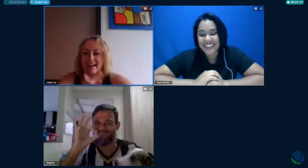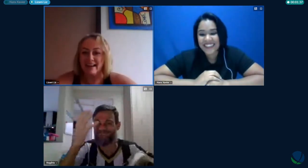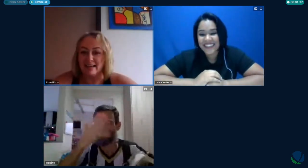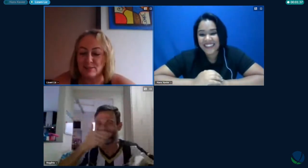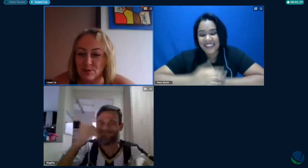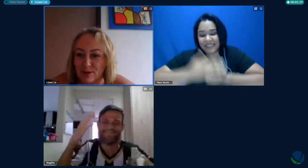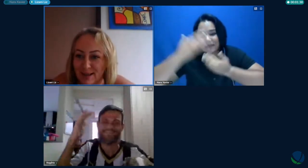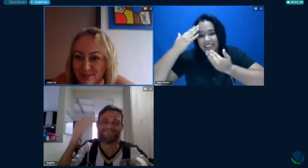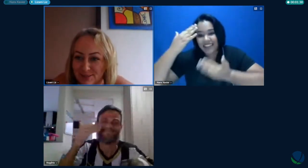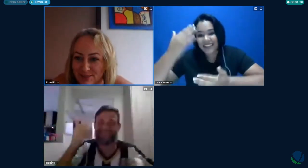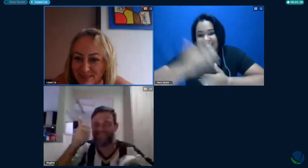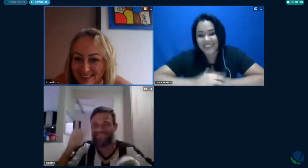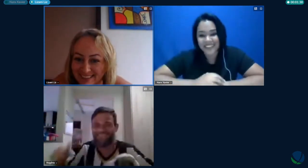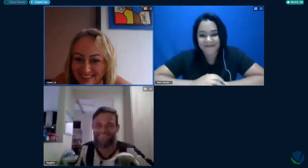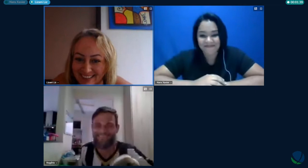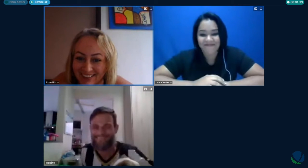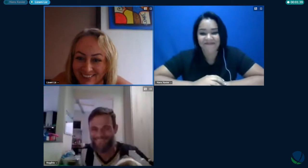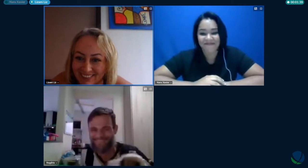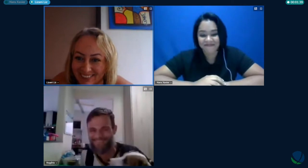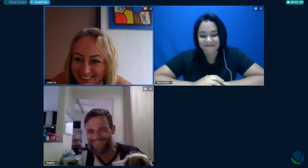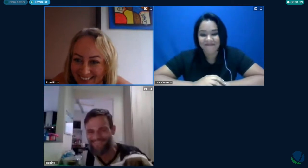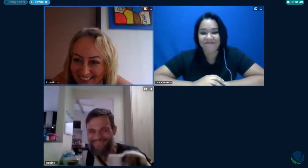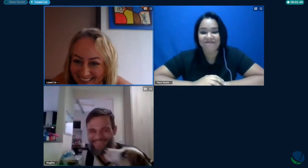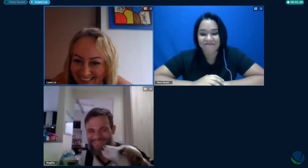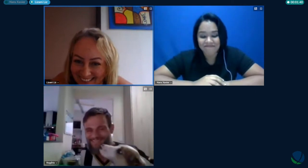Parabéns, Nara. Arrasou, arrasou na apresentação.